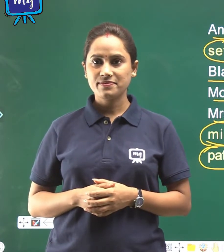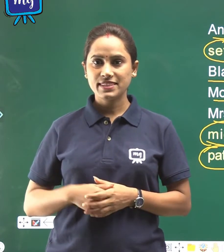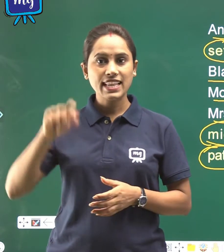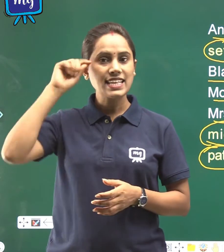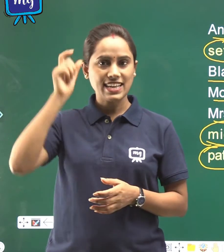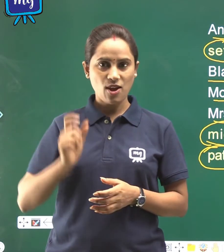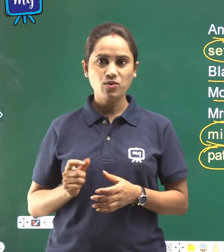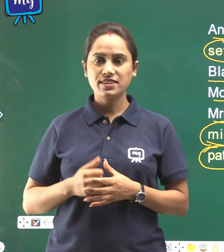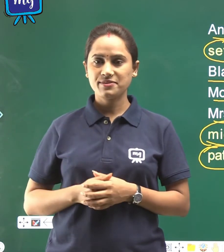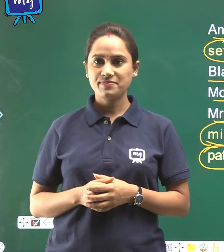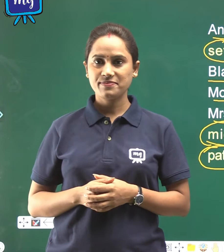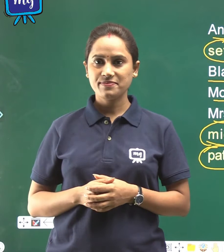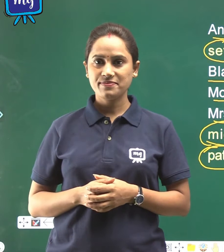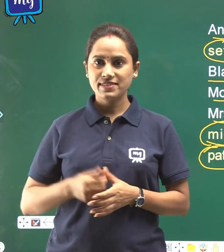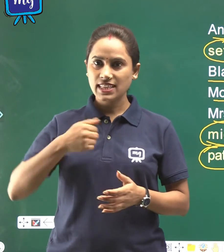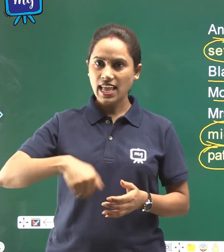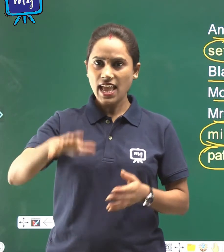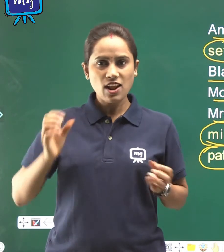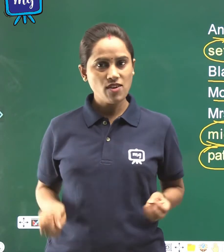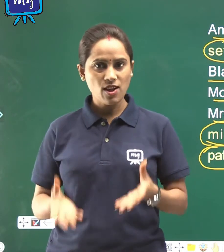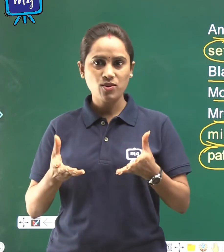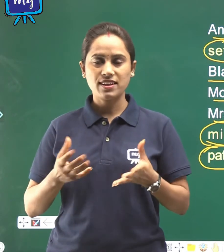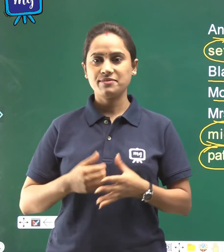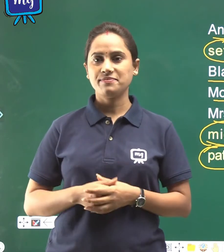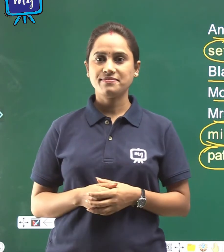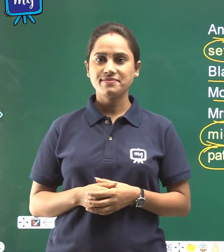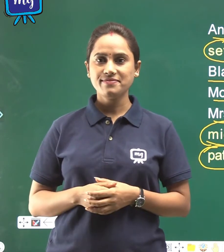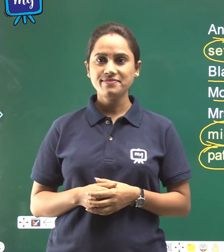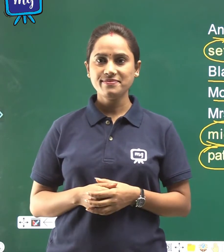set out, रवाना होना,